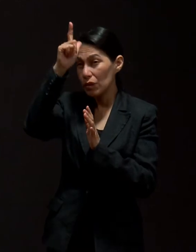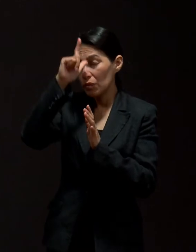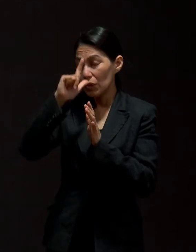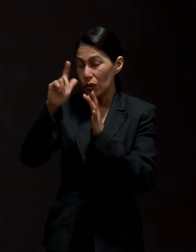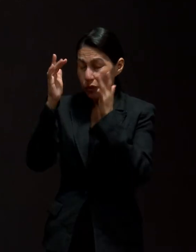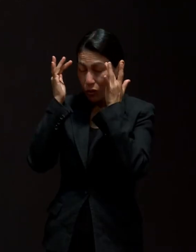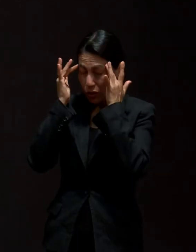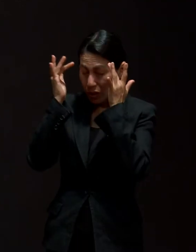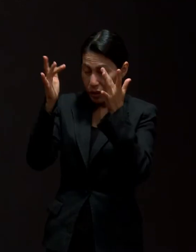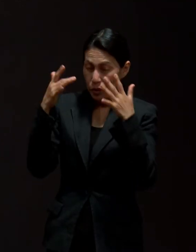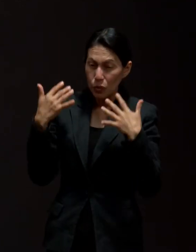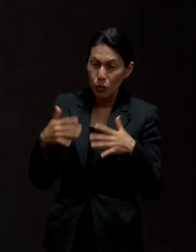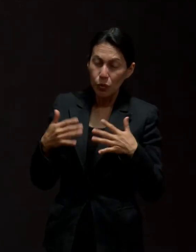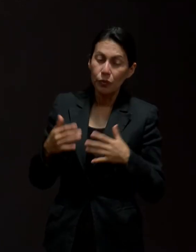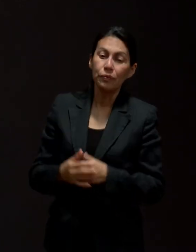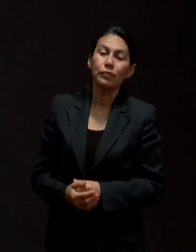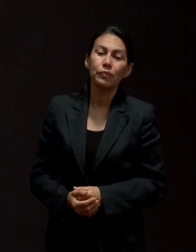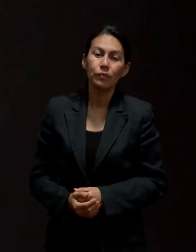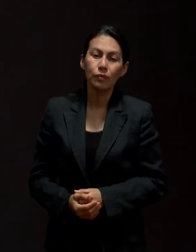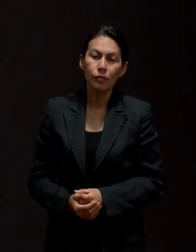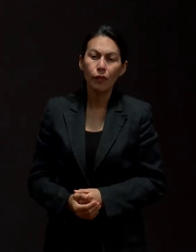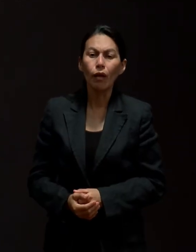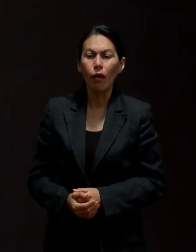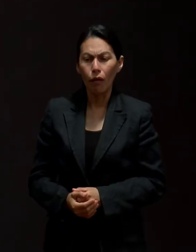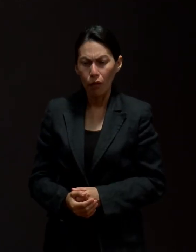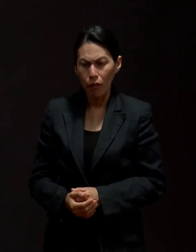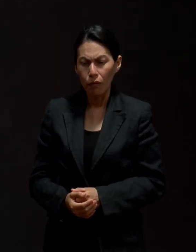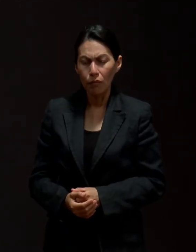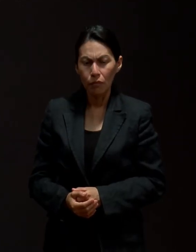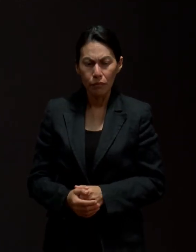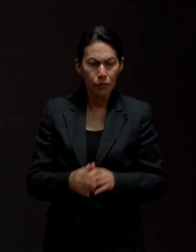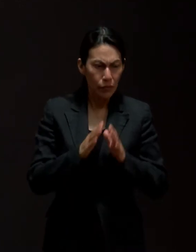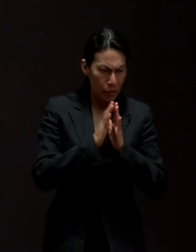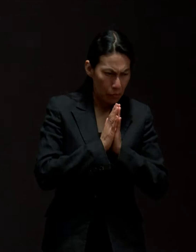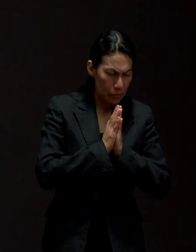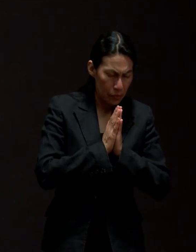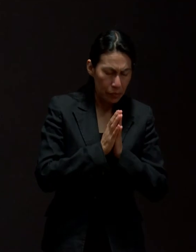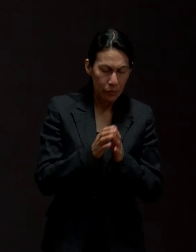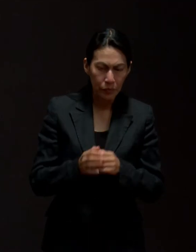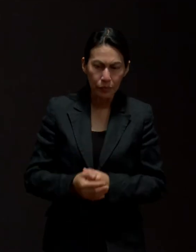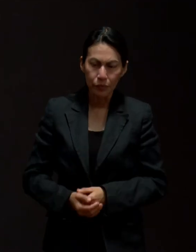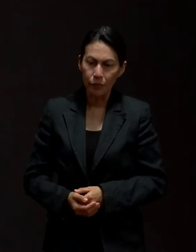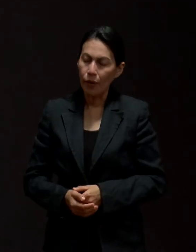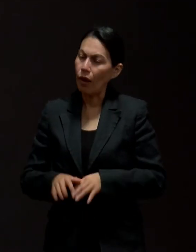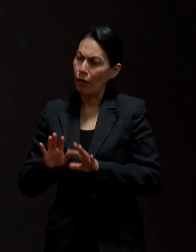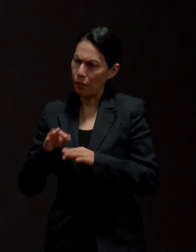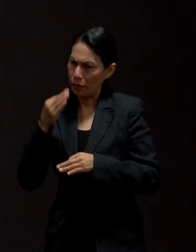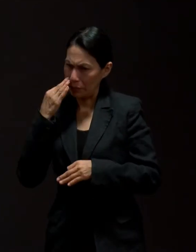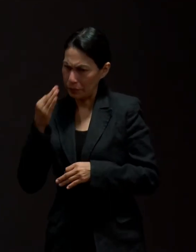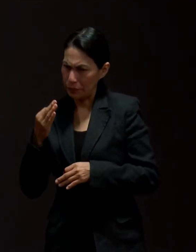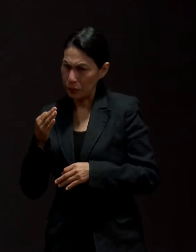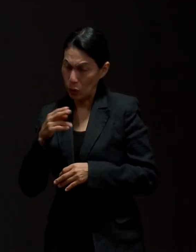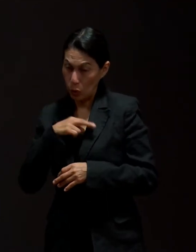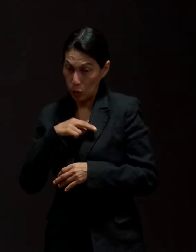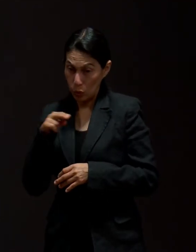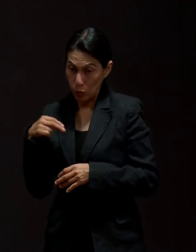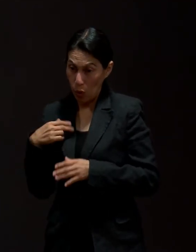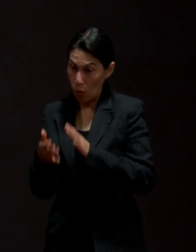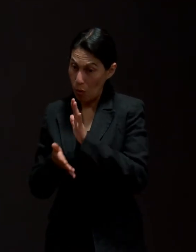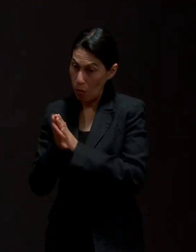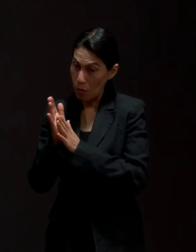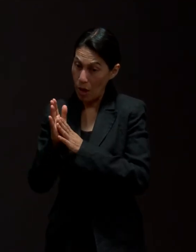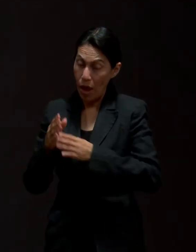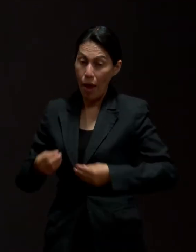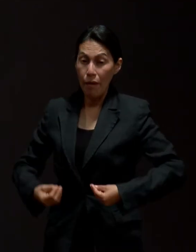ilustración de la obra del Espíritu Santo. Amén. Y entonces, poco después